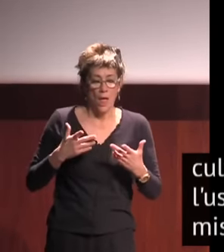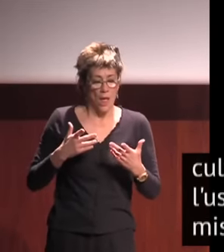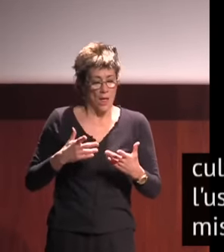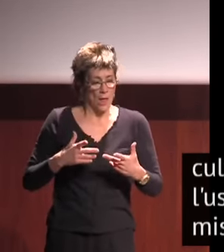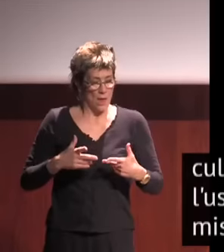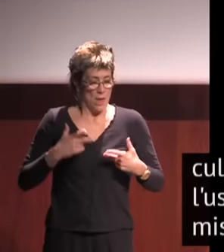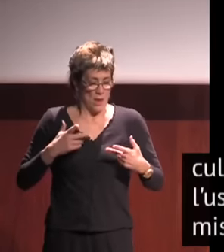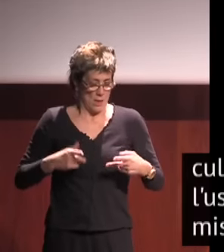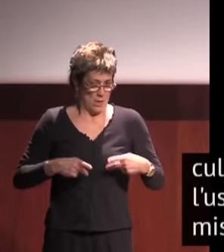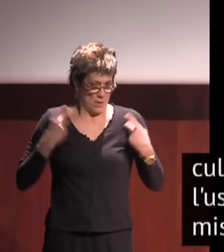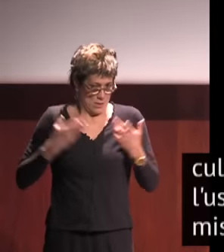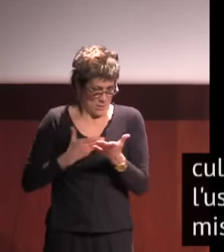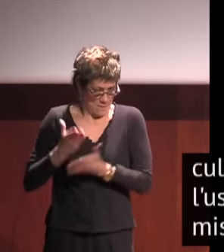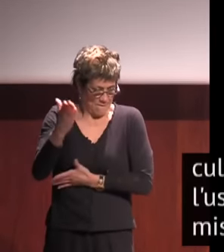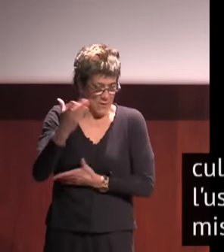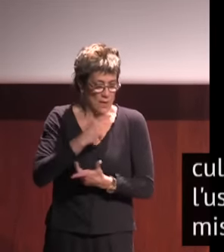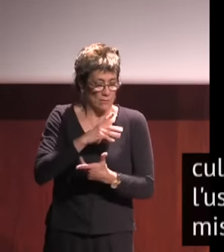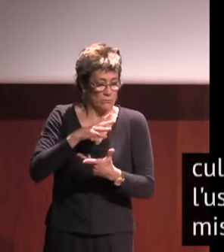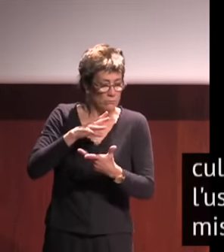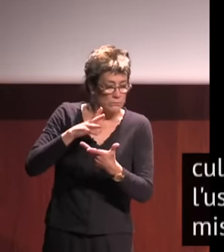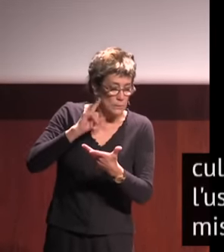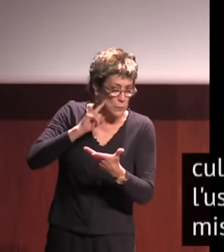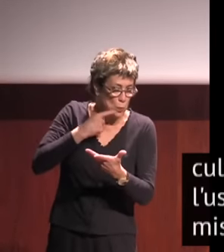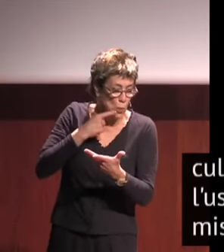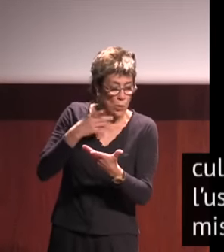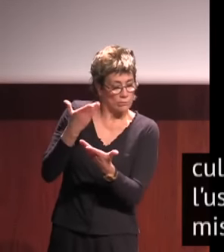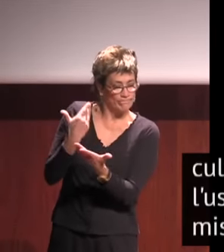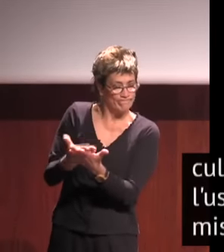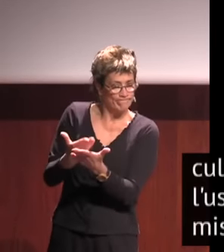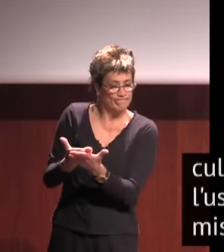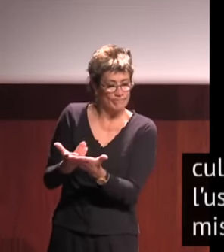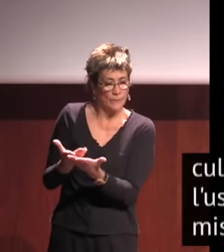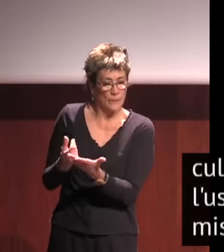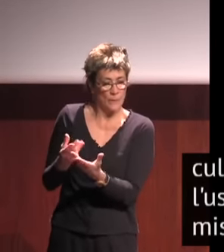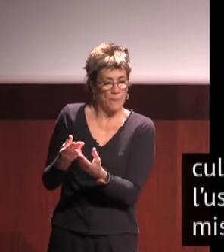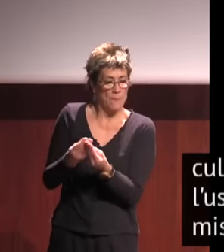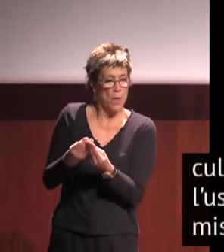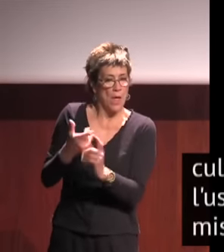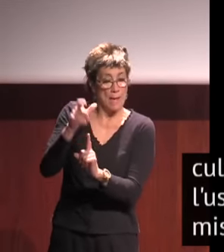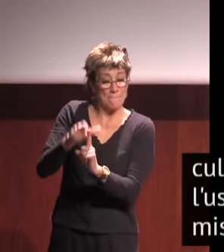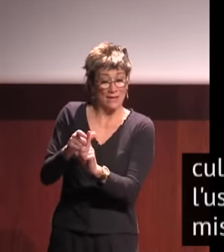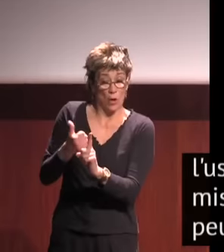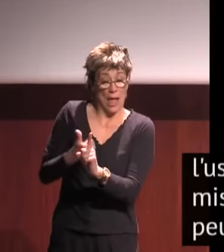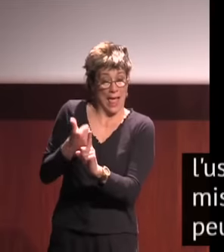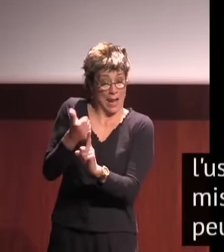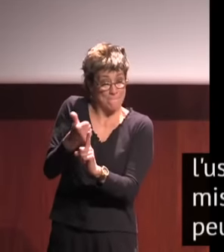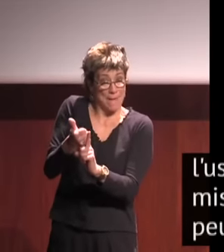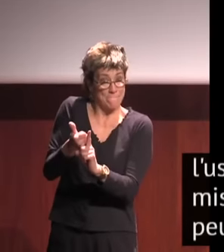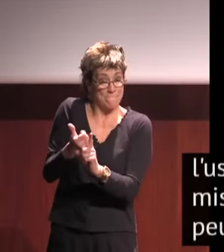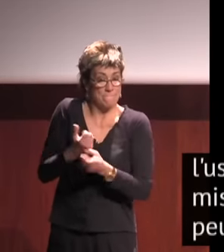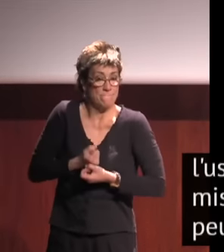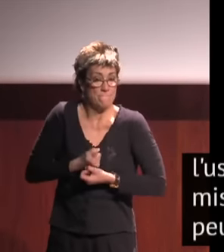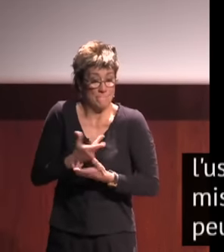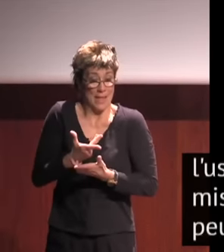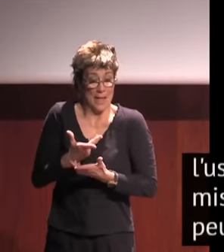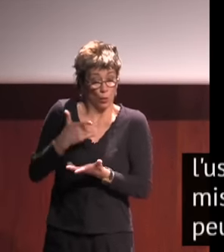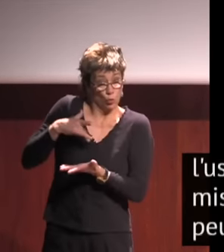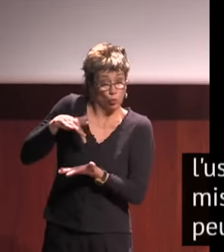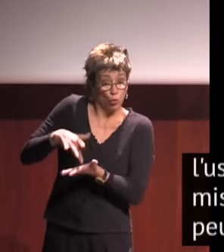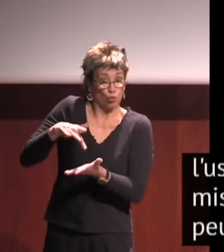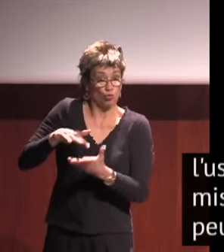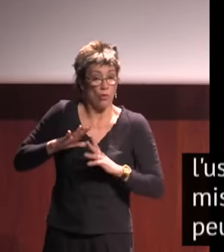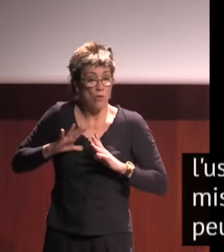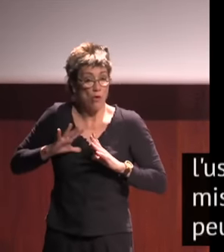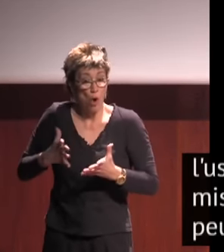recherche sur les sourds peut se retrouver dans l'intérêt qu'elles portent sur ce que les personnes sourdes disent elles-mêmes, sur ce qu'elles vivent et